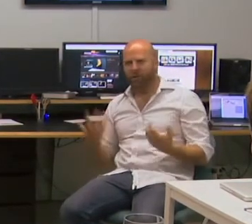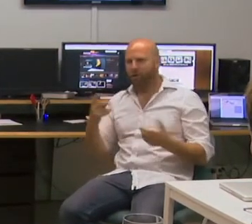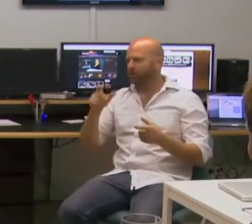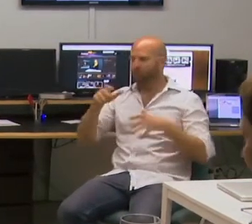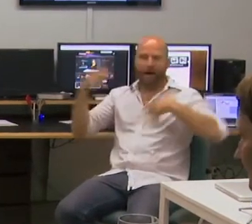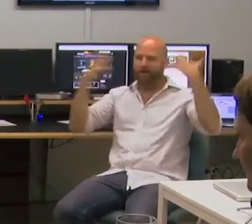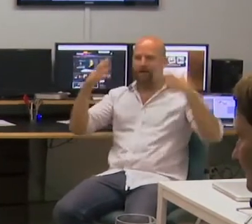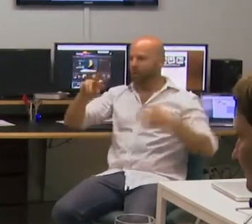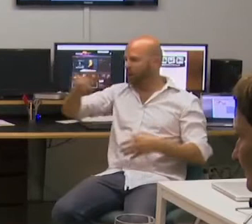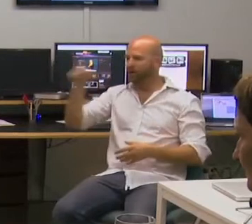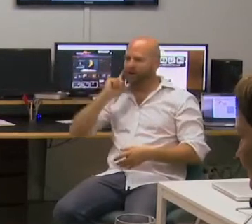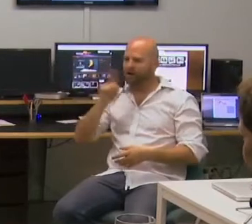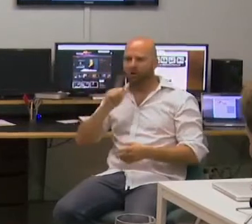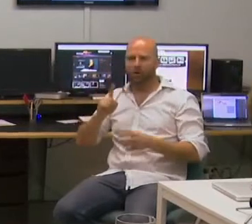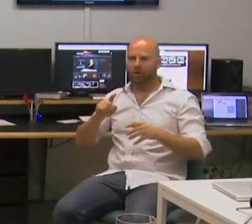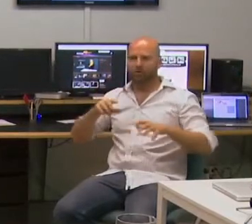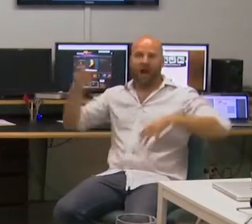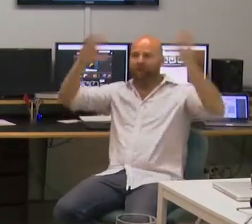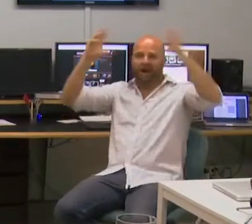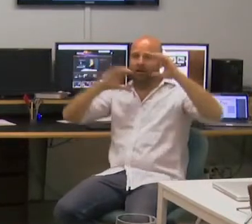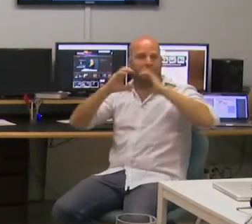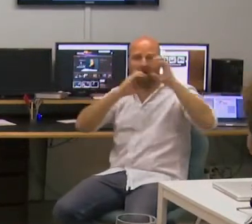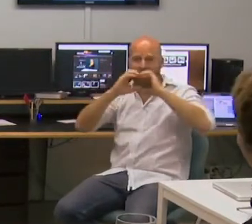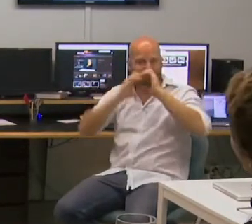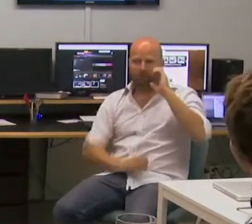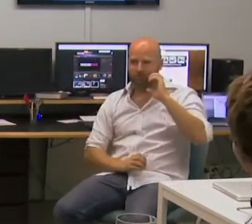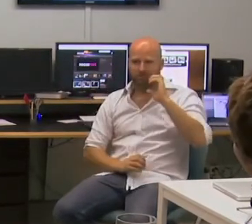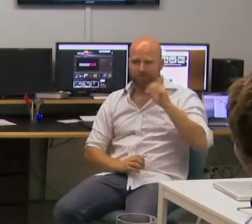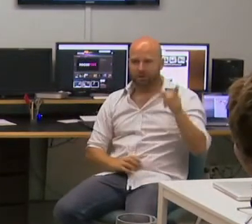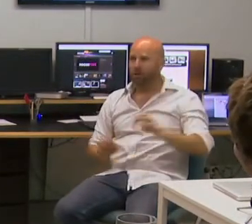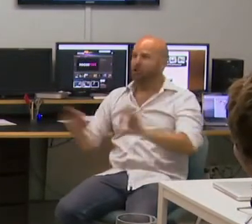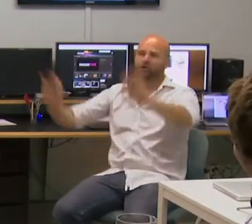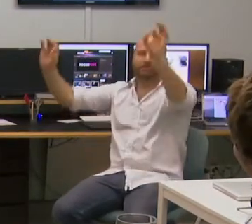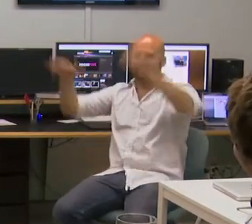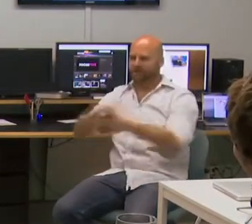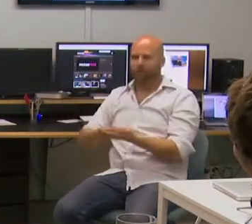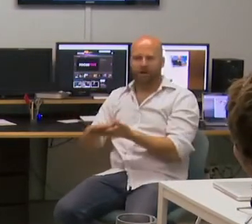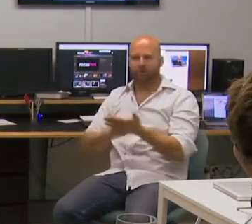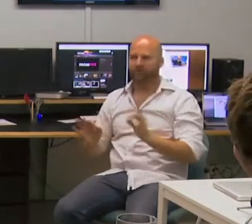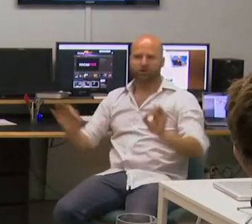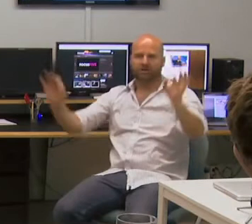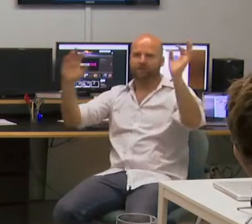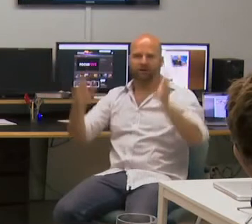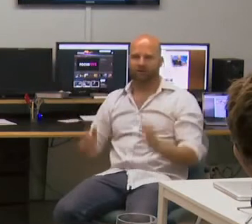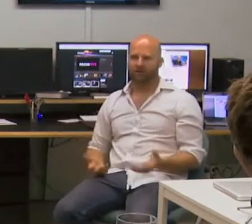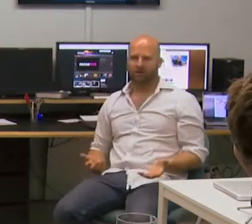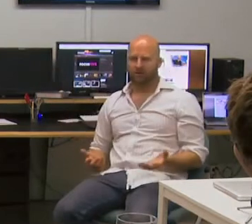hey, ich wäre jetzt da noch verletzt oder irgendwie die andere Person wäre noch auch gehörlos und wir wären noch aufgeregt und so. Das